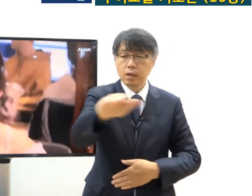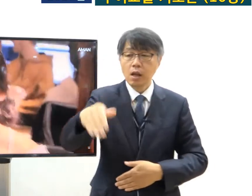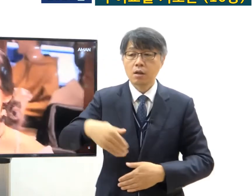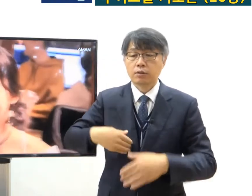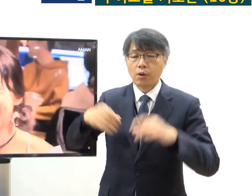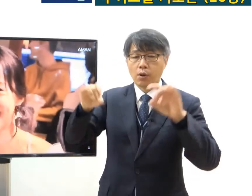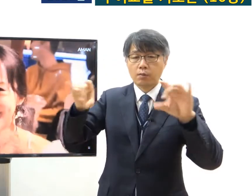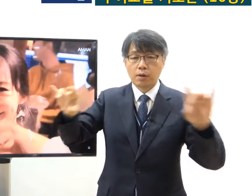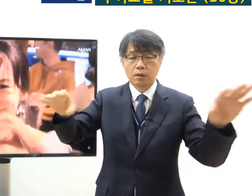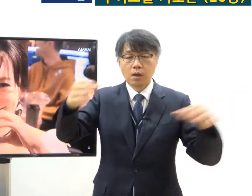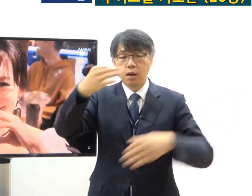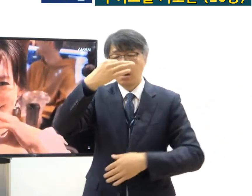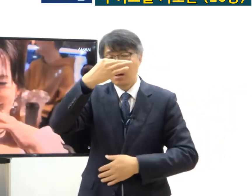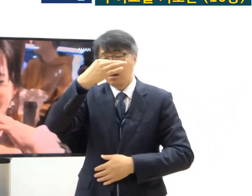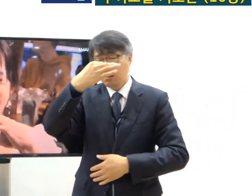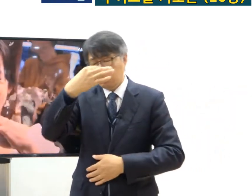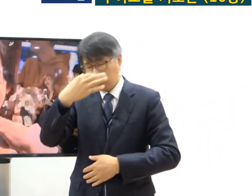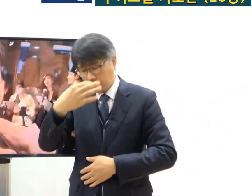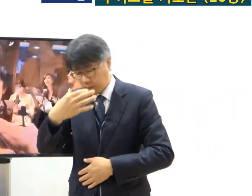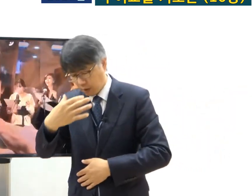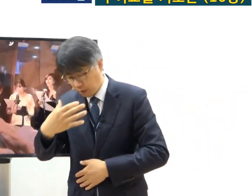우리가 잡아간 힘을